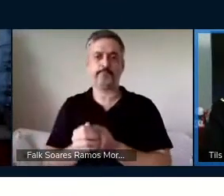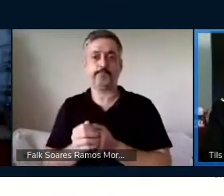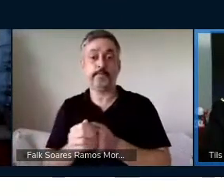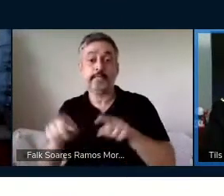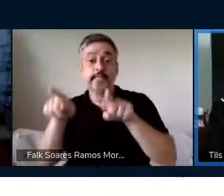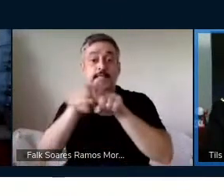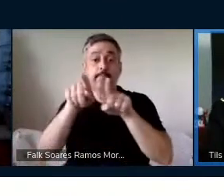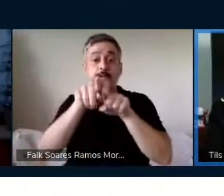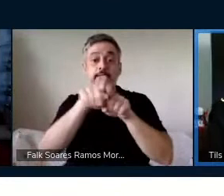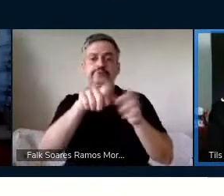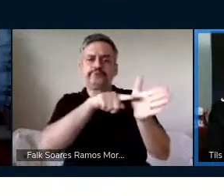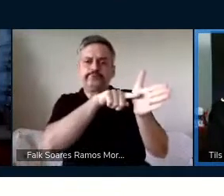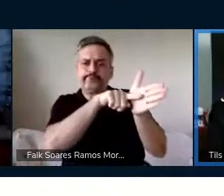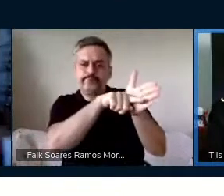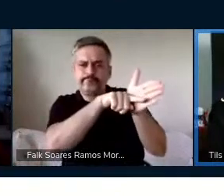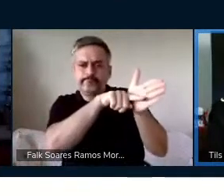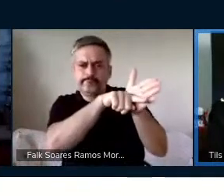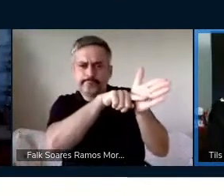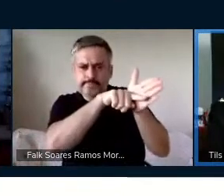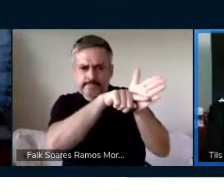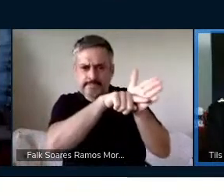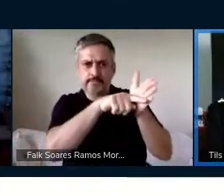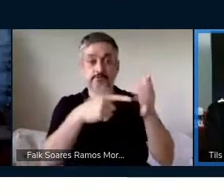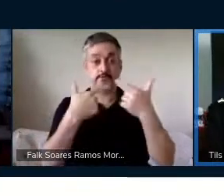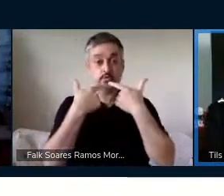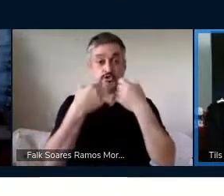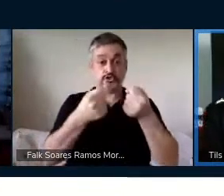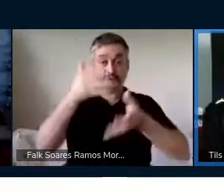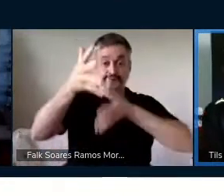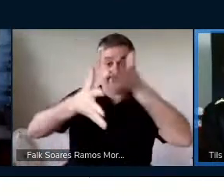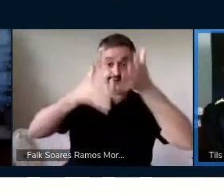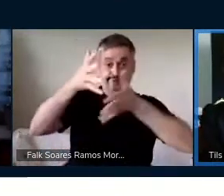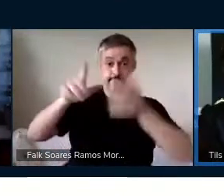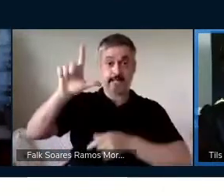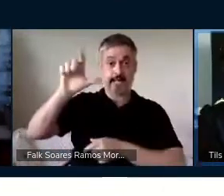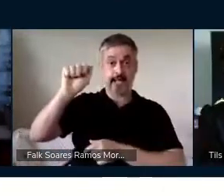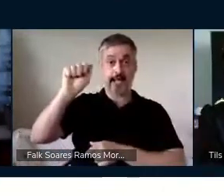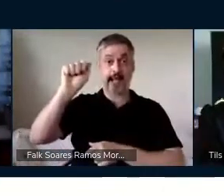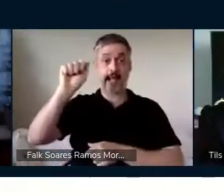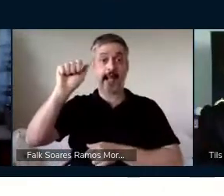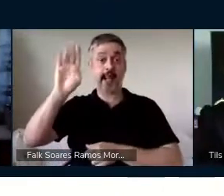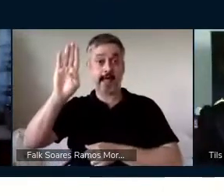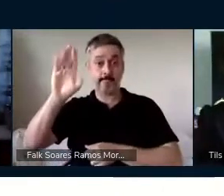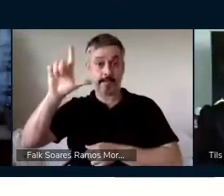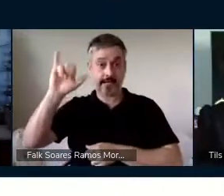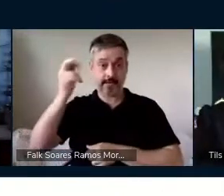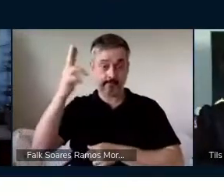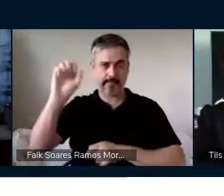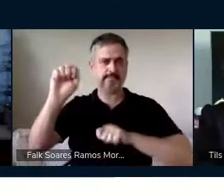no Laboratório de Linguística de Língua de Sinais, LabLibras,